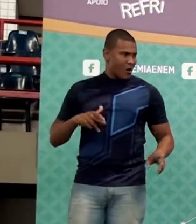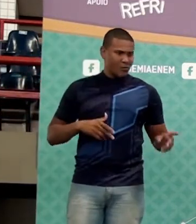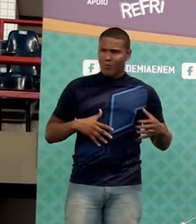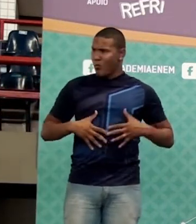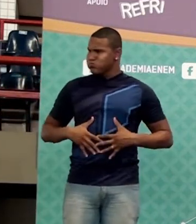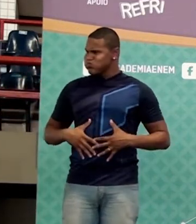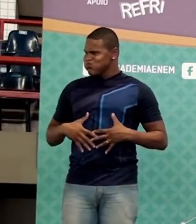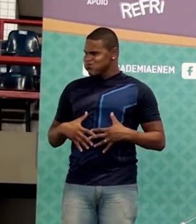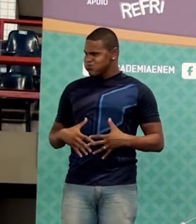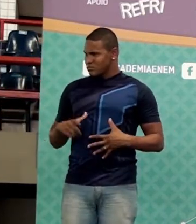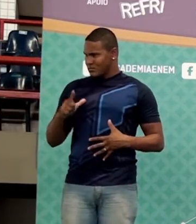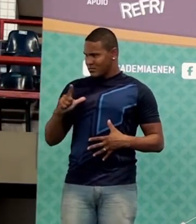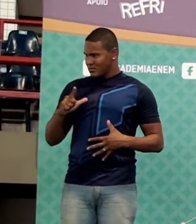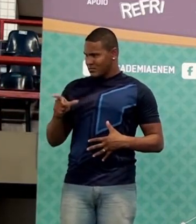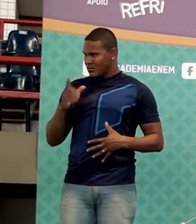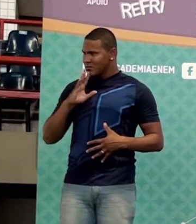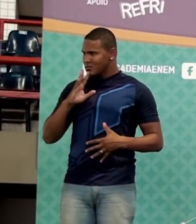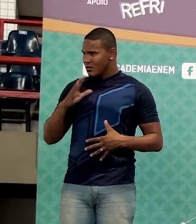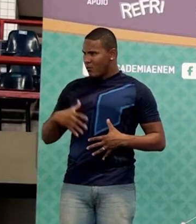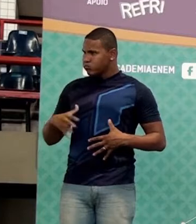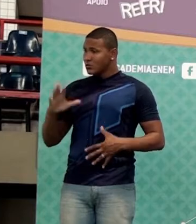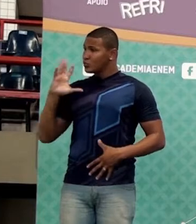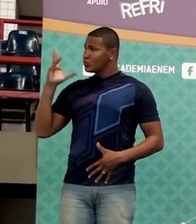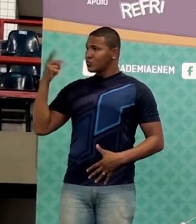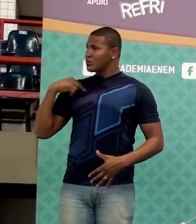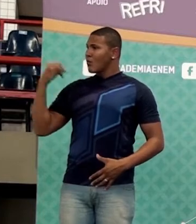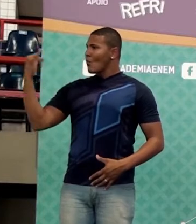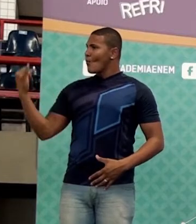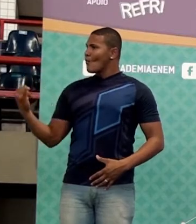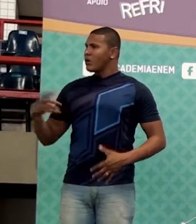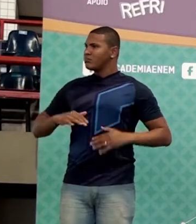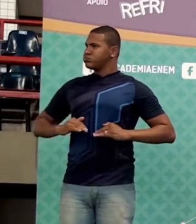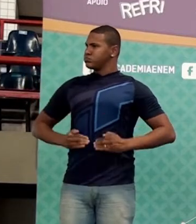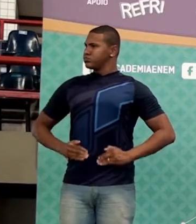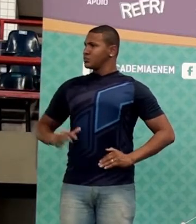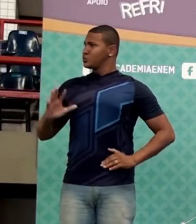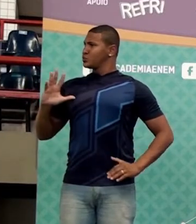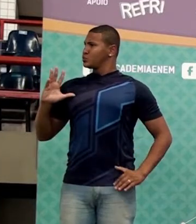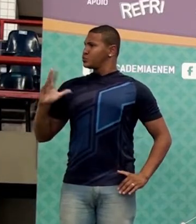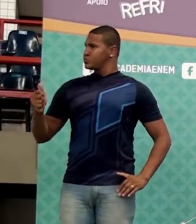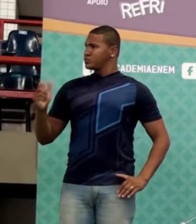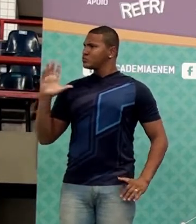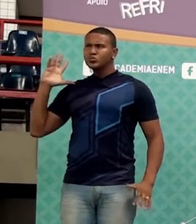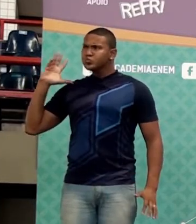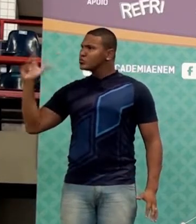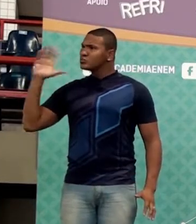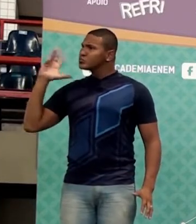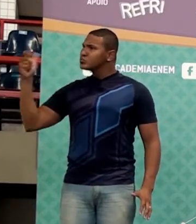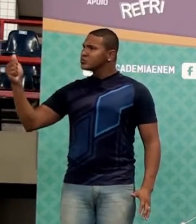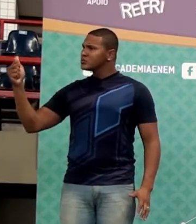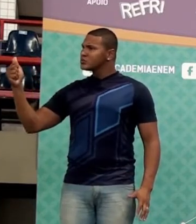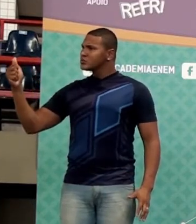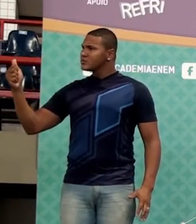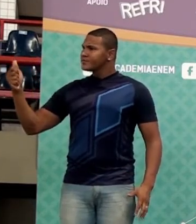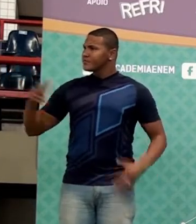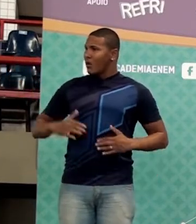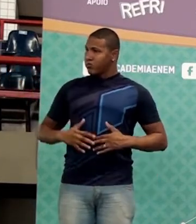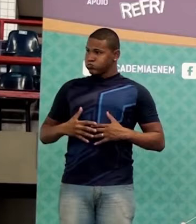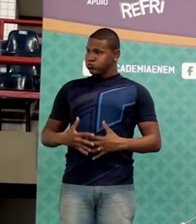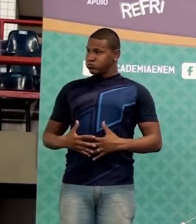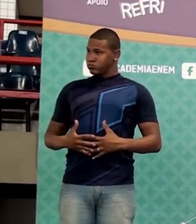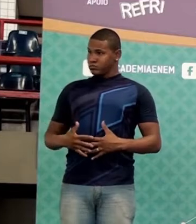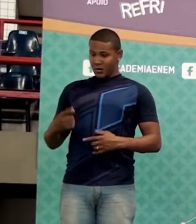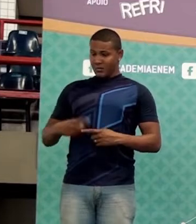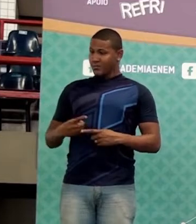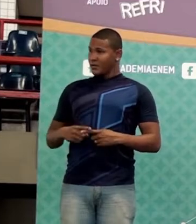tudo magrinho, era tudo sarado, né? O pessoal diz, barriga de tanquinho. A minha também é, porque está com a trouxa de roupa para